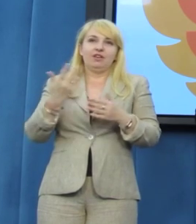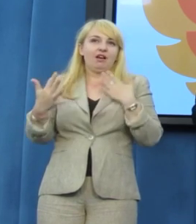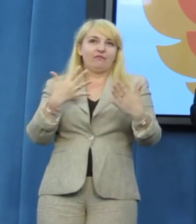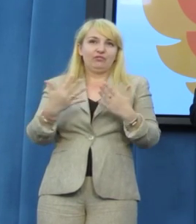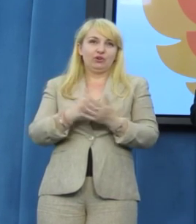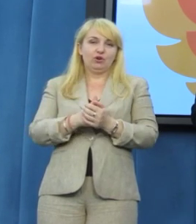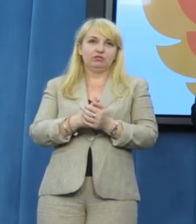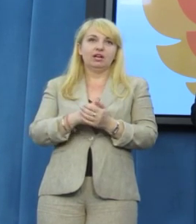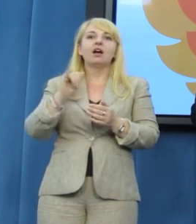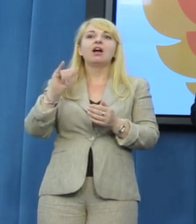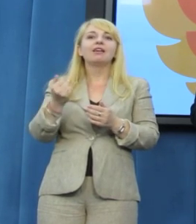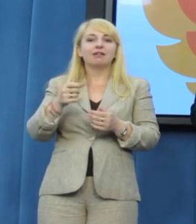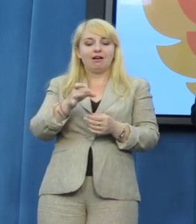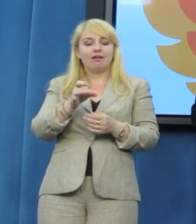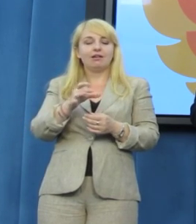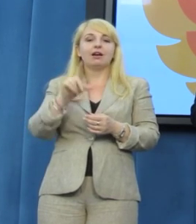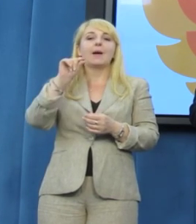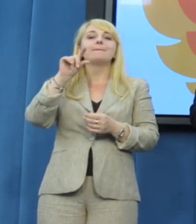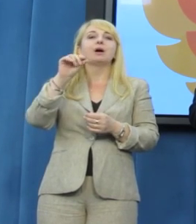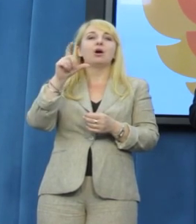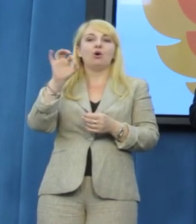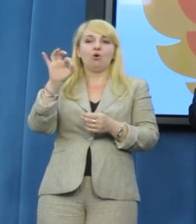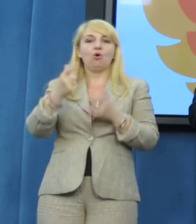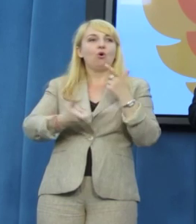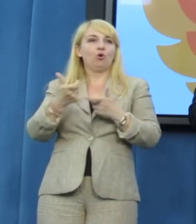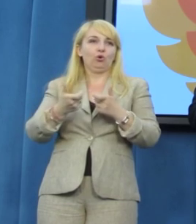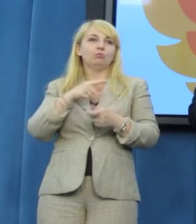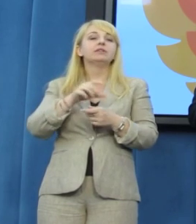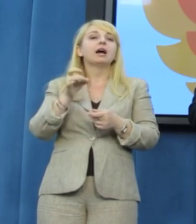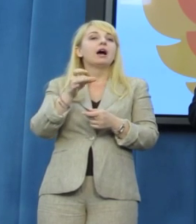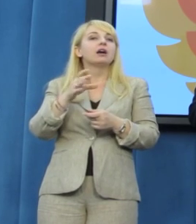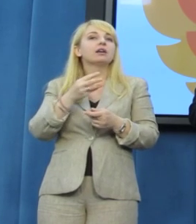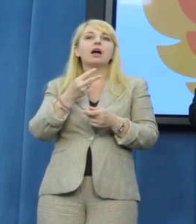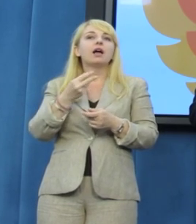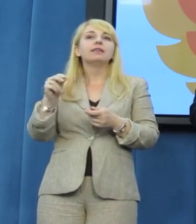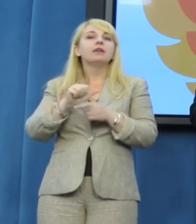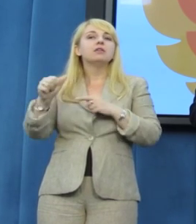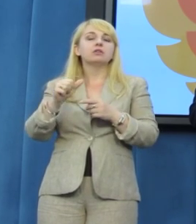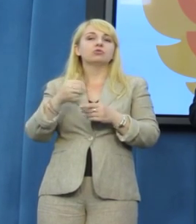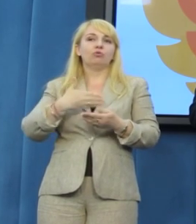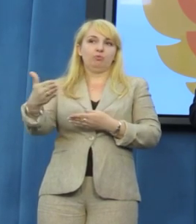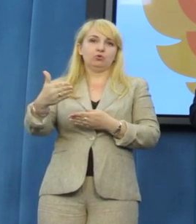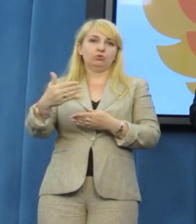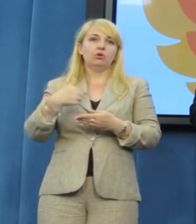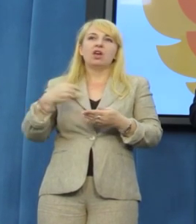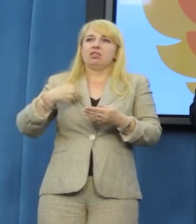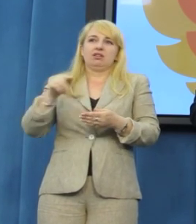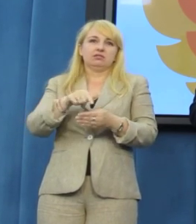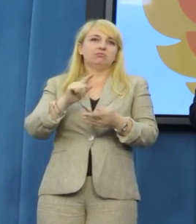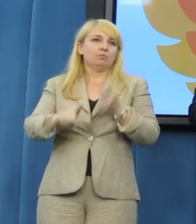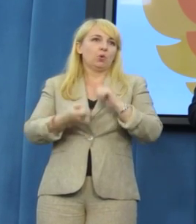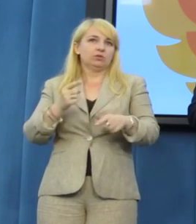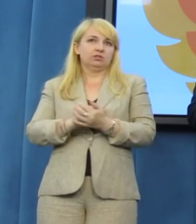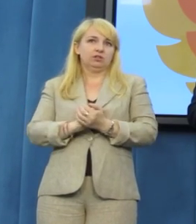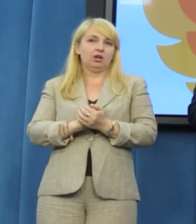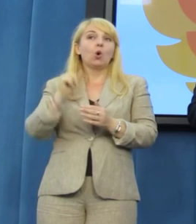nie wiem, jaką grę gra Platforma Obywatelska, ale ta gra na pewno nie jest fair. Znaczy, ja takiej polityki nie chcę uprawiać. Jeżeli